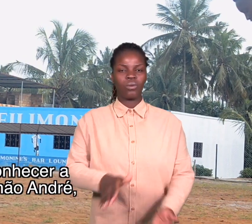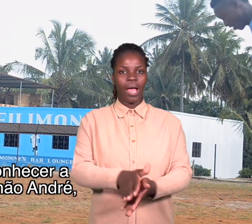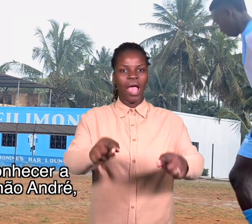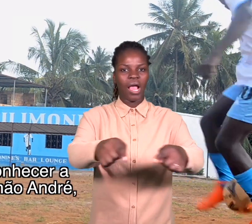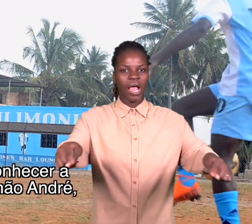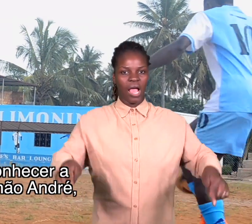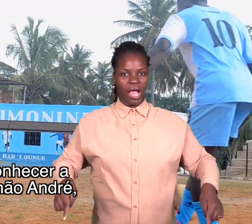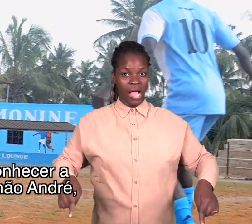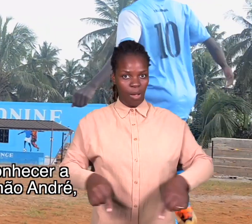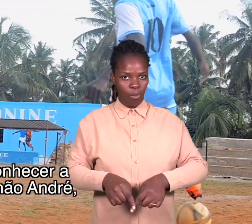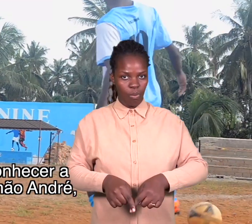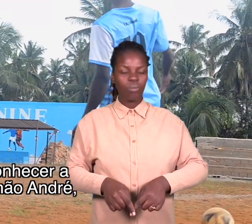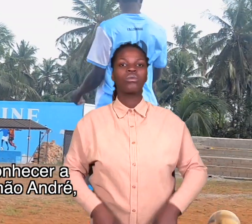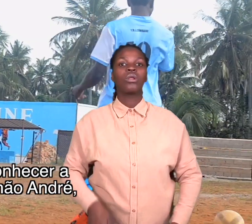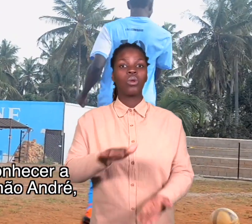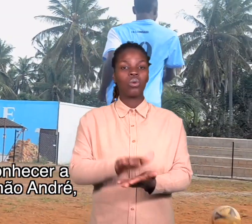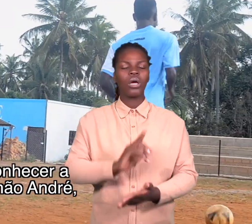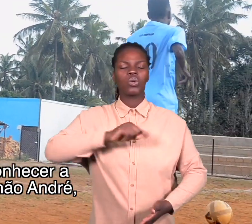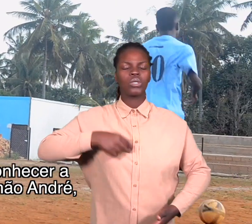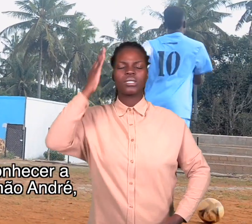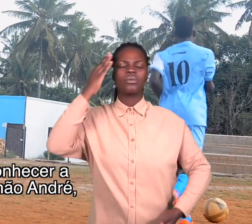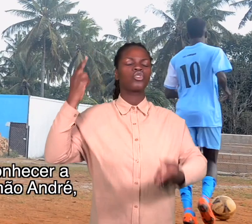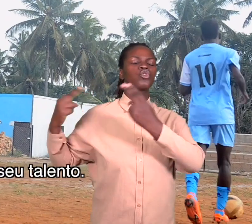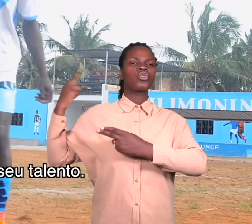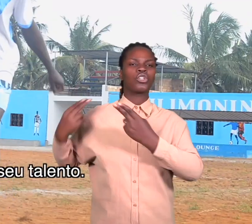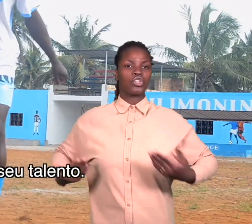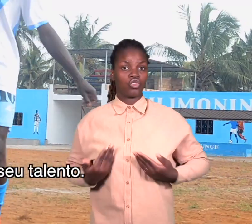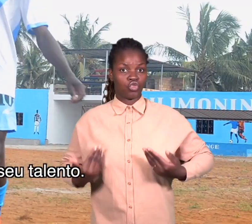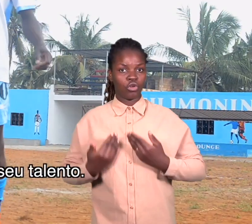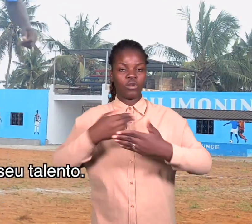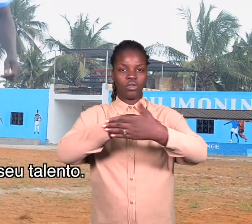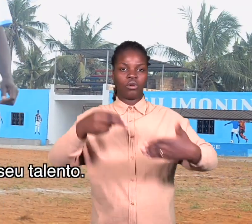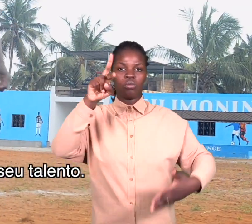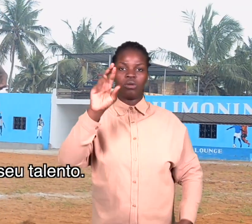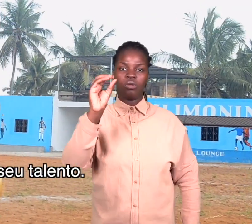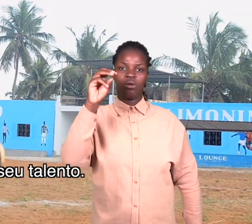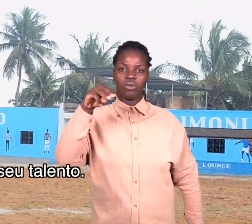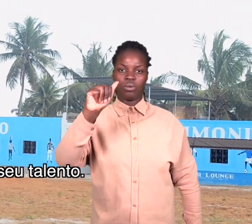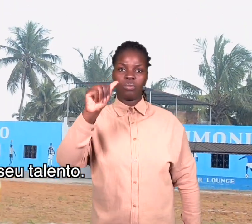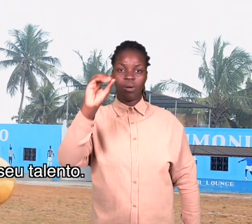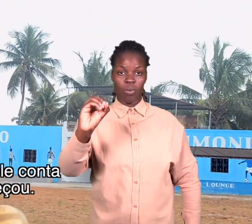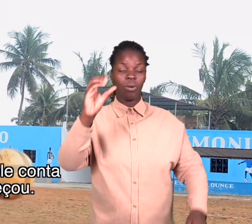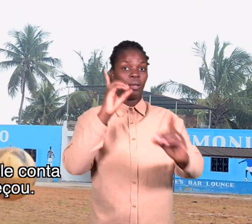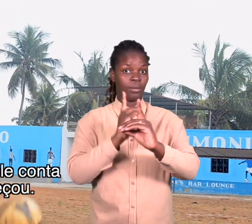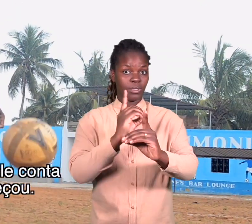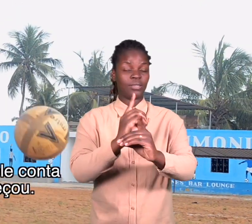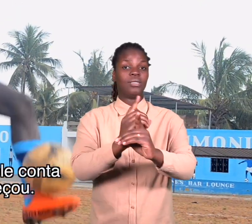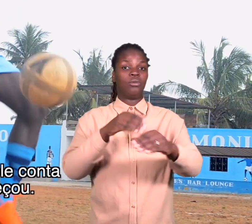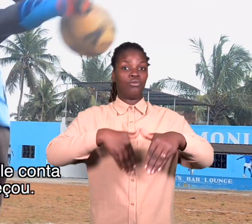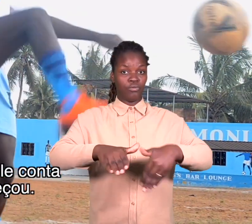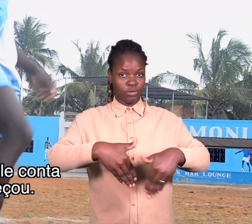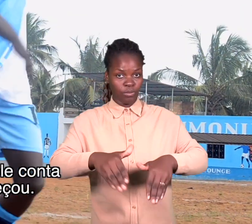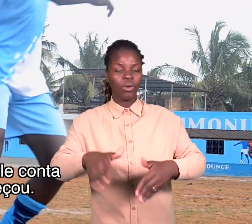Local onde vamos conhecer a história do jovem Romão André, que se notabiliza pelo seu talento.